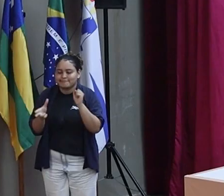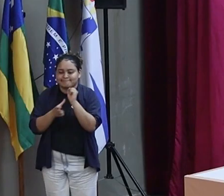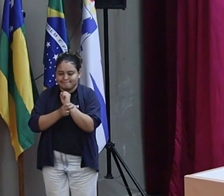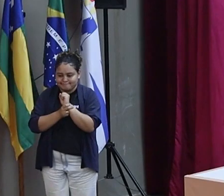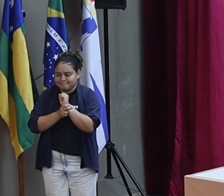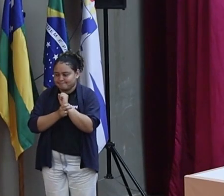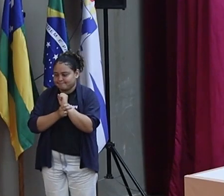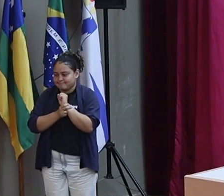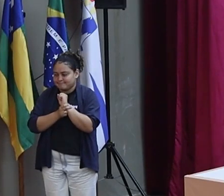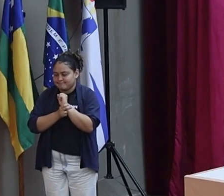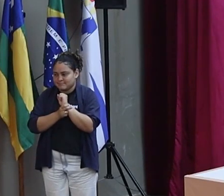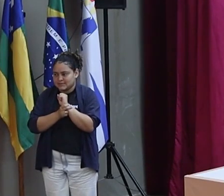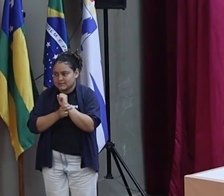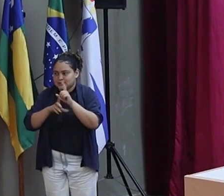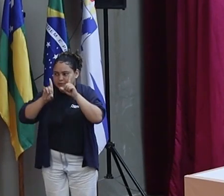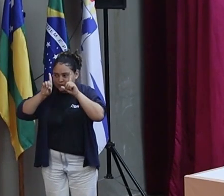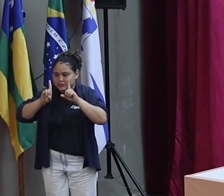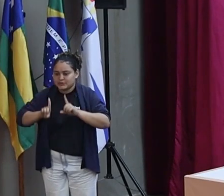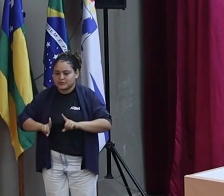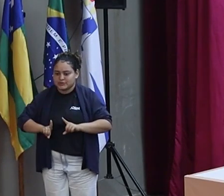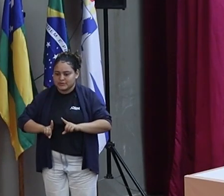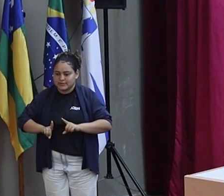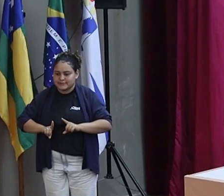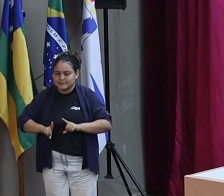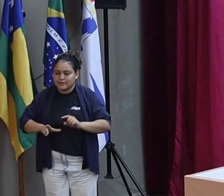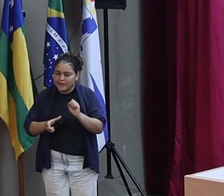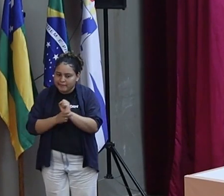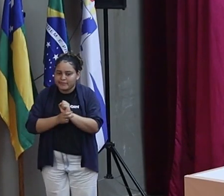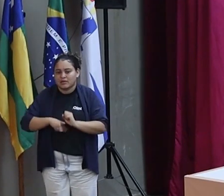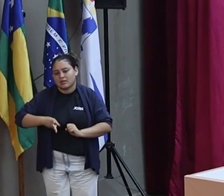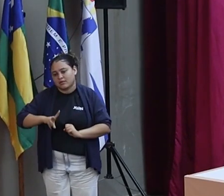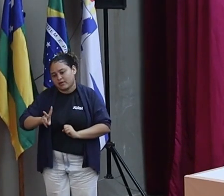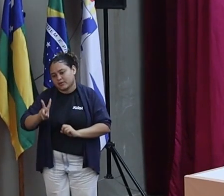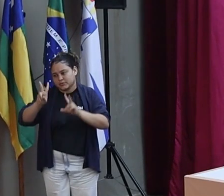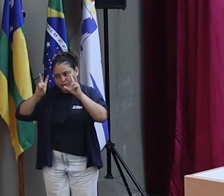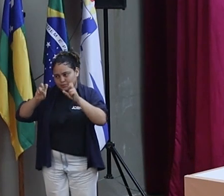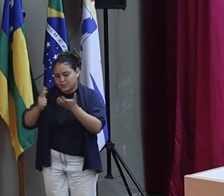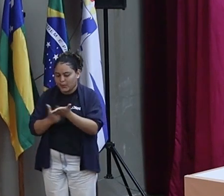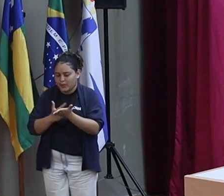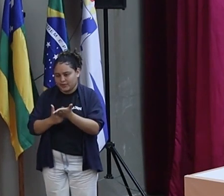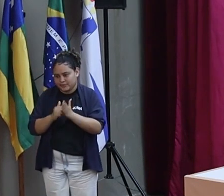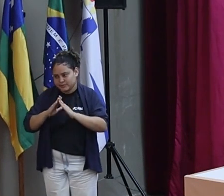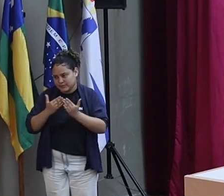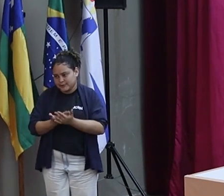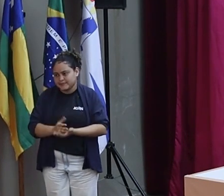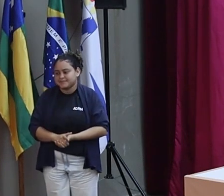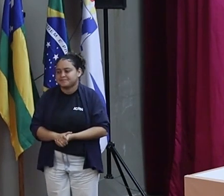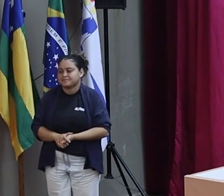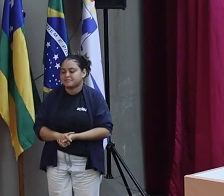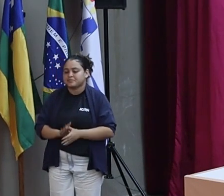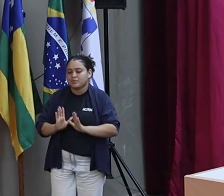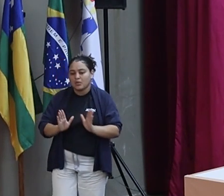garantir que esses direitos, não é, sejam mantidos no que diz respeito ao nosso livro didático. Uma outra questão